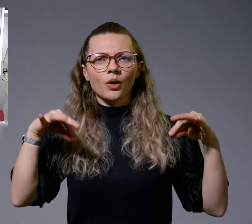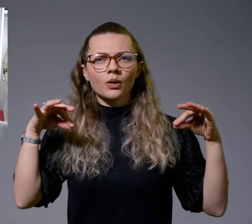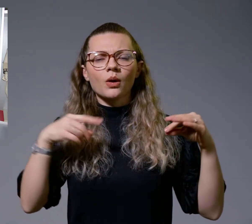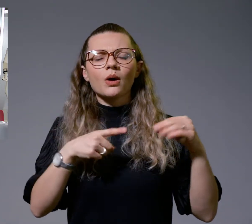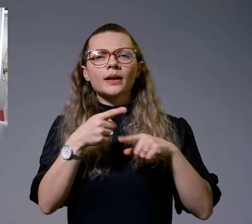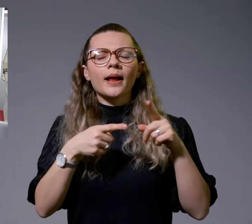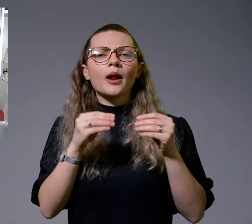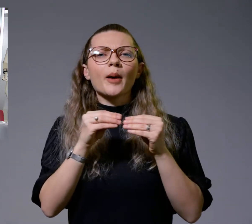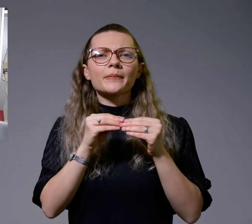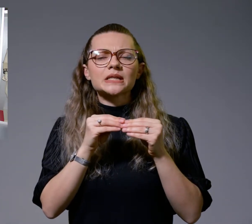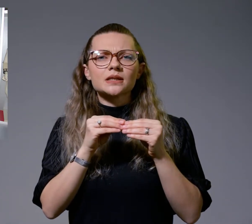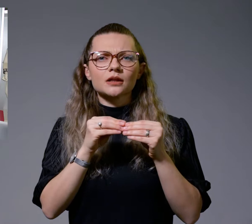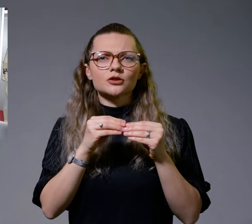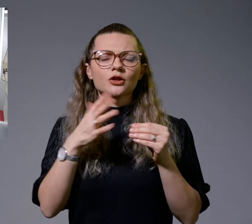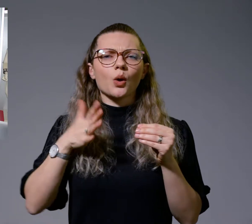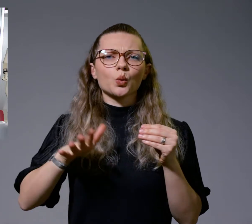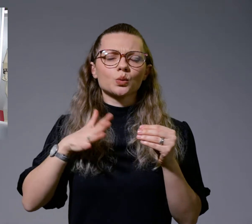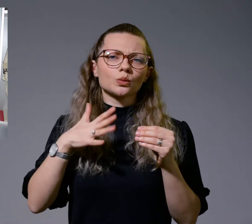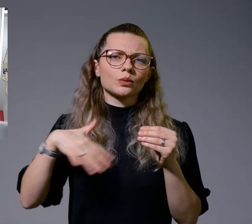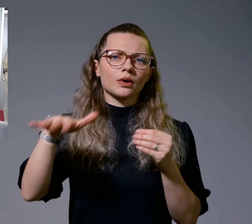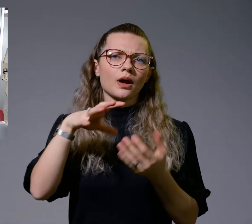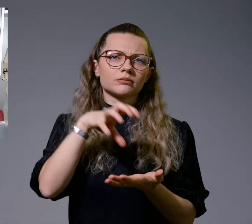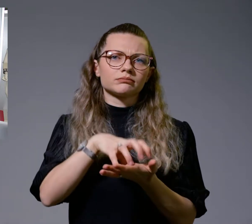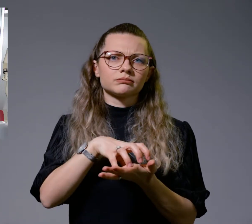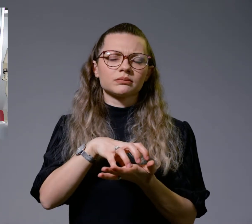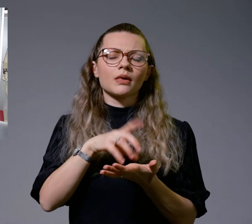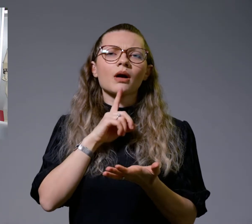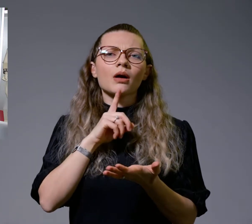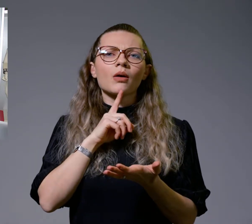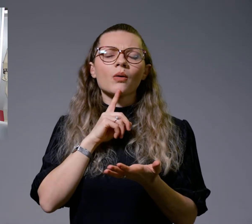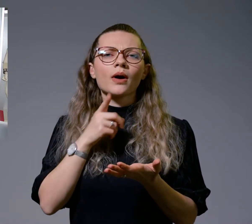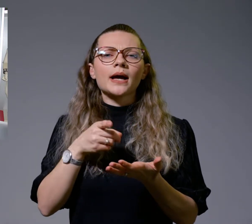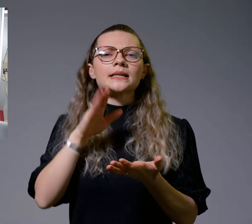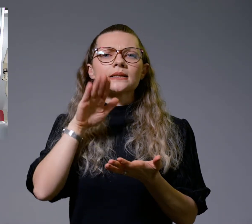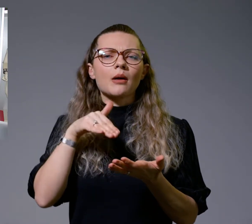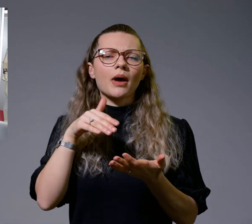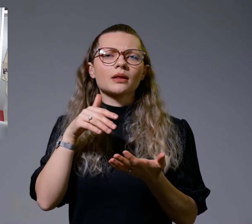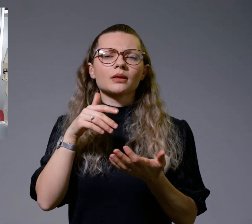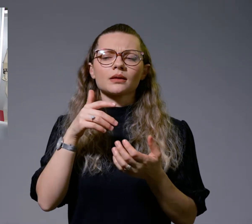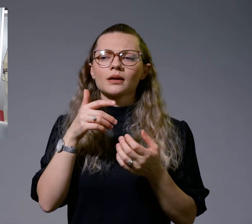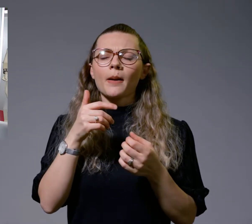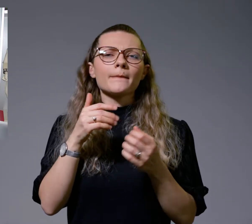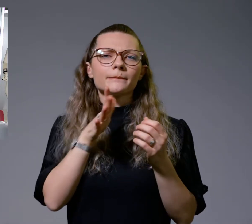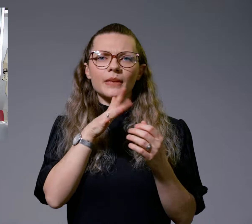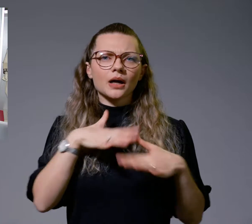прасјачката етнографска целина, која припаѓа во западно-македонската етнографска